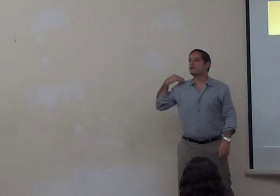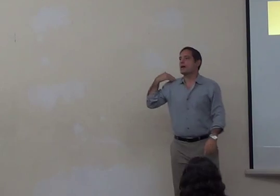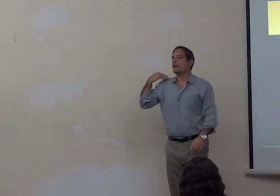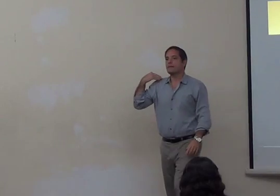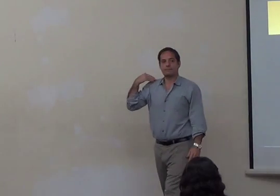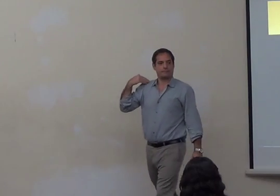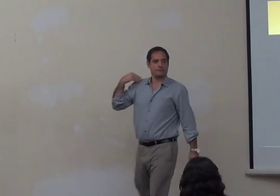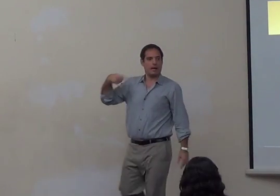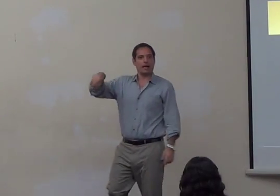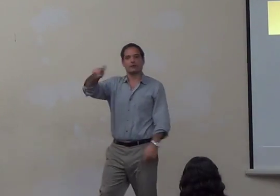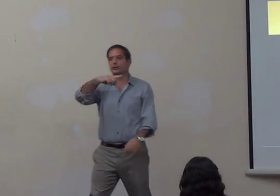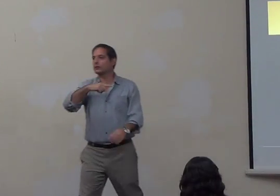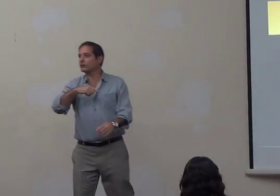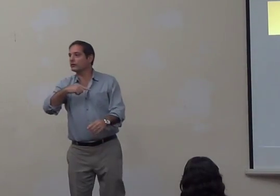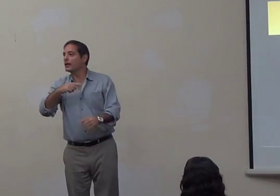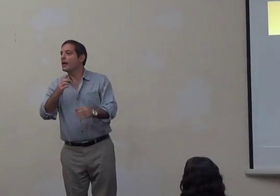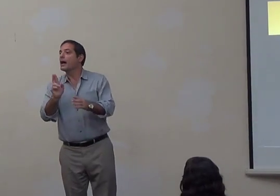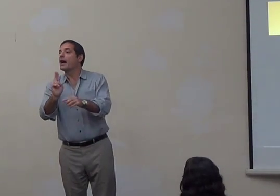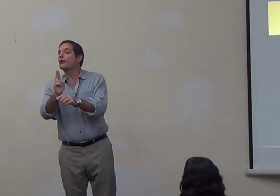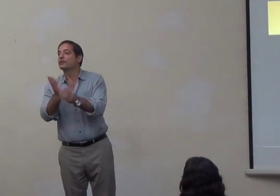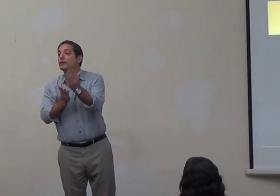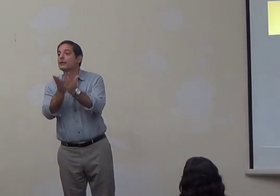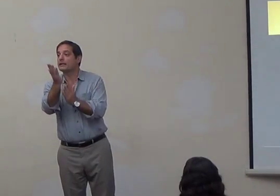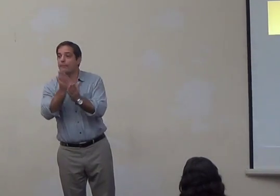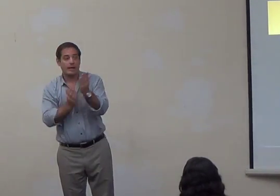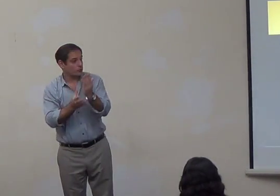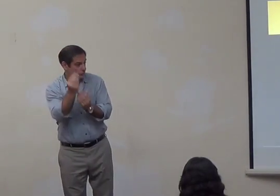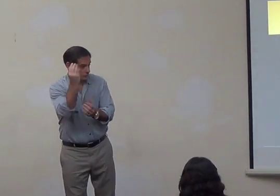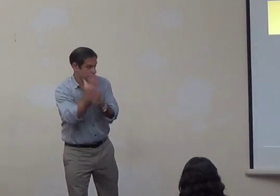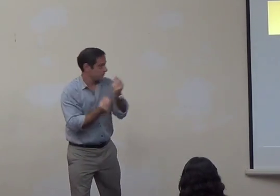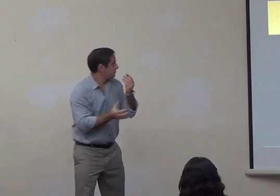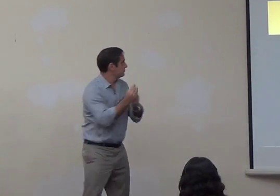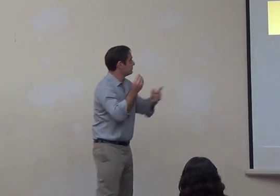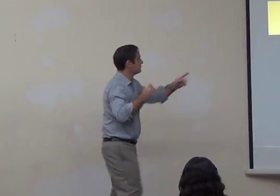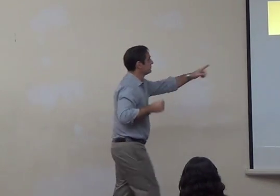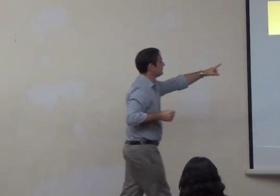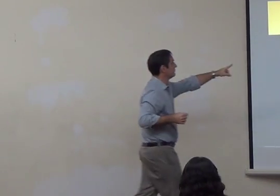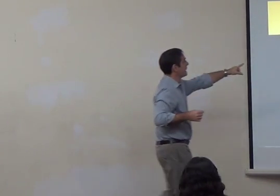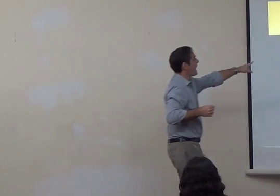Dios nos llama a nosotros a usar nuestras manos